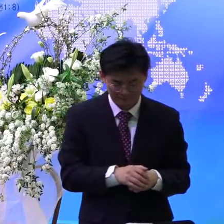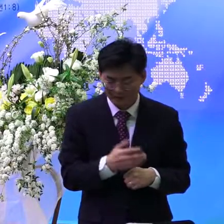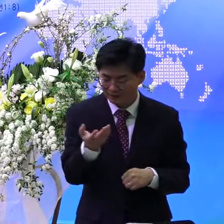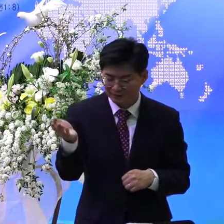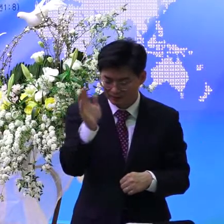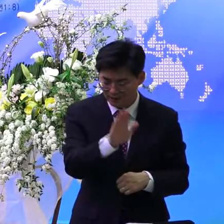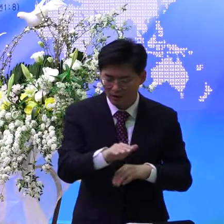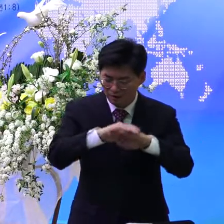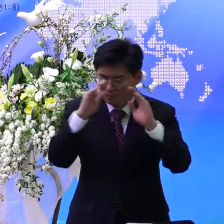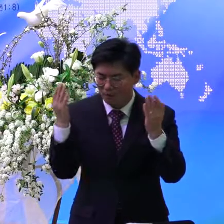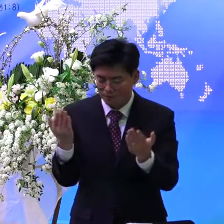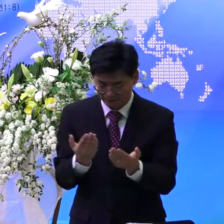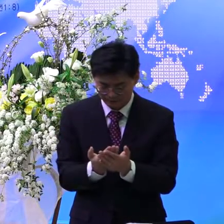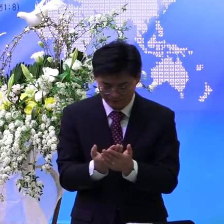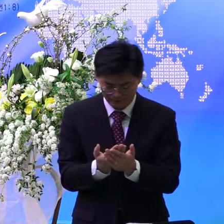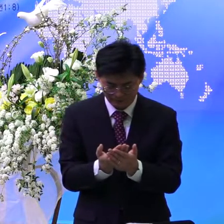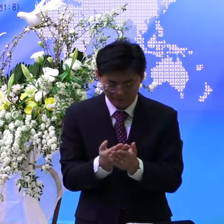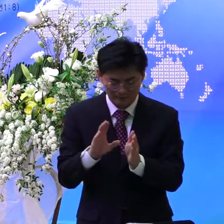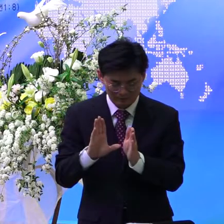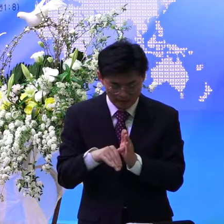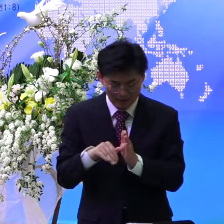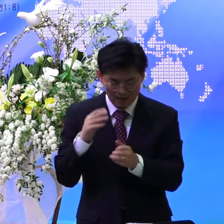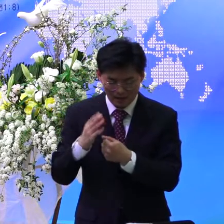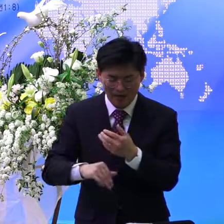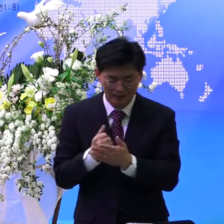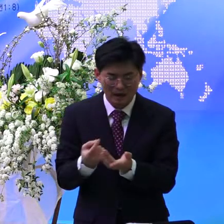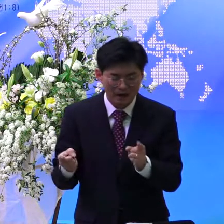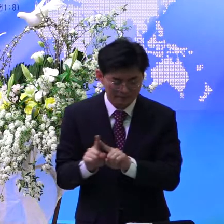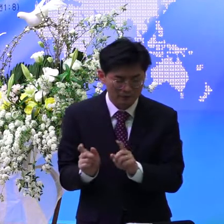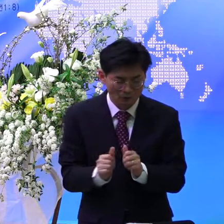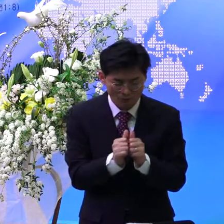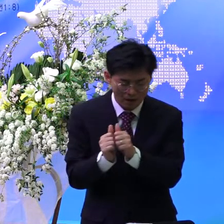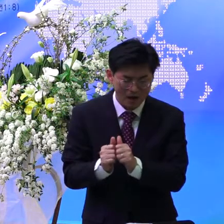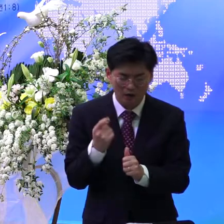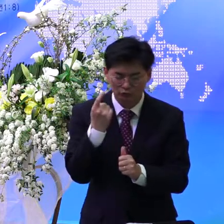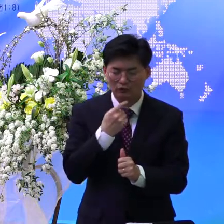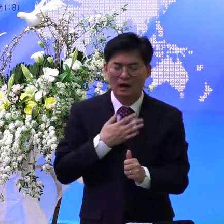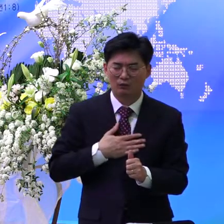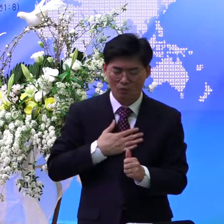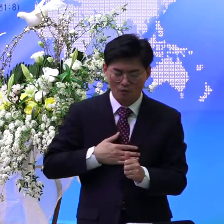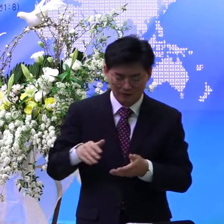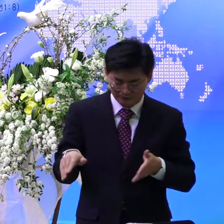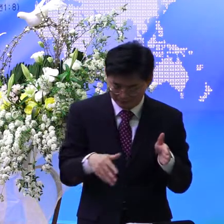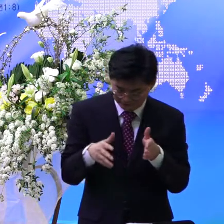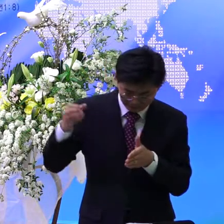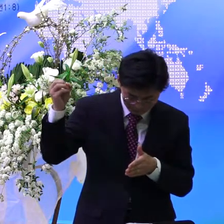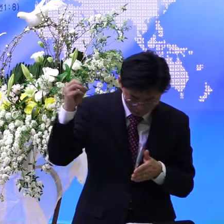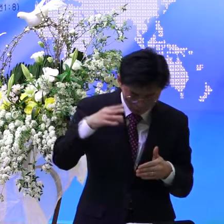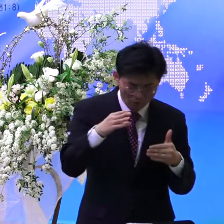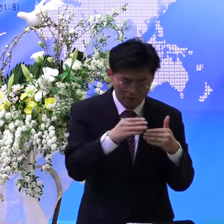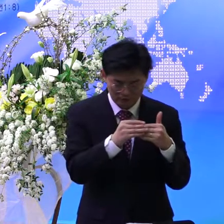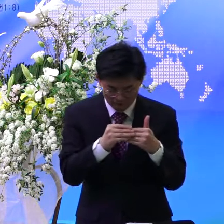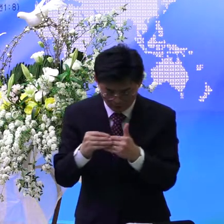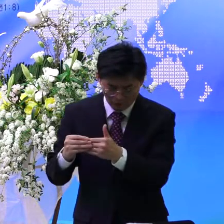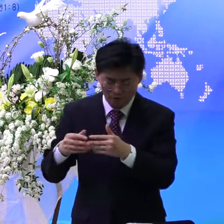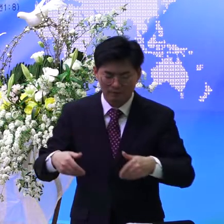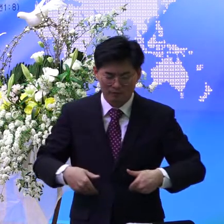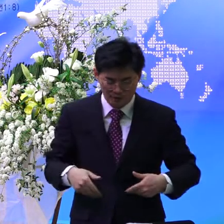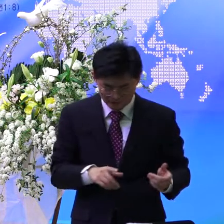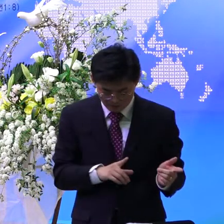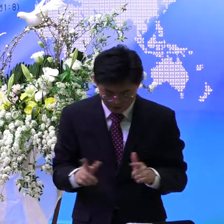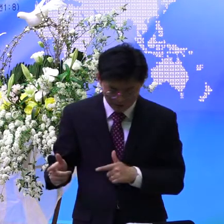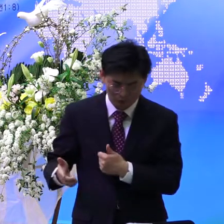그러나 그 모든 순간들에도 하나님께서 우리와 함께 계셔서 길을 비춰주시고 필요한 것을 공급해